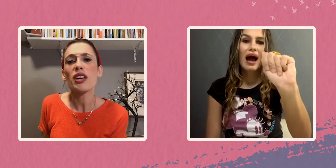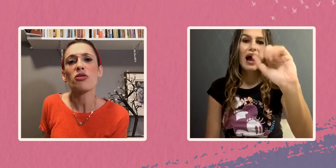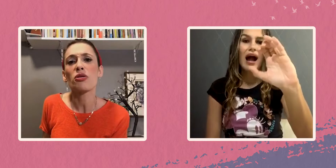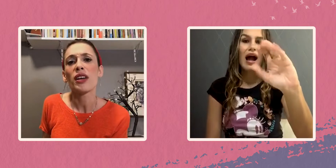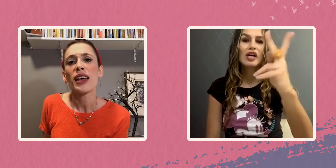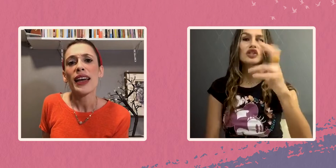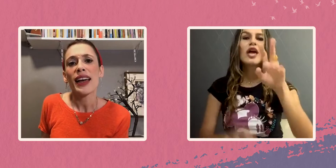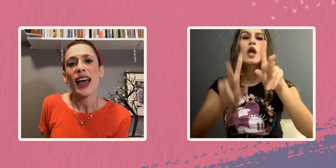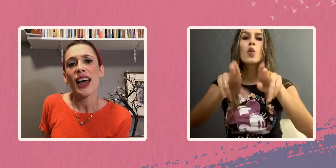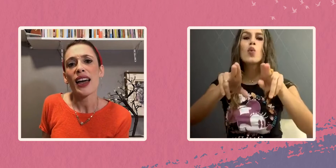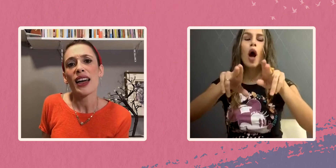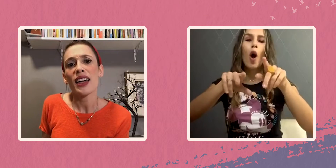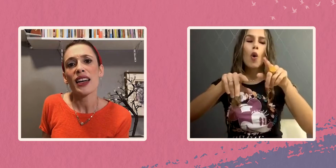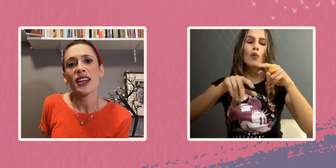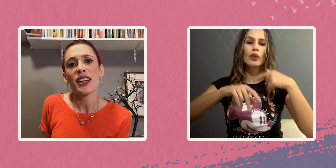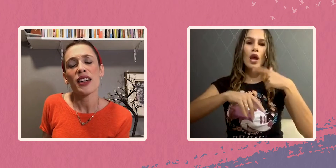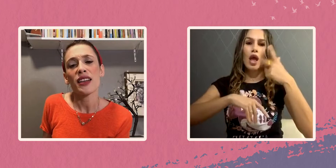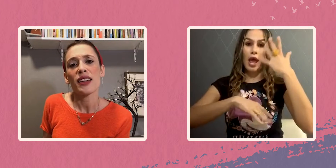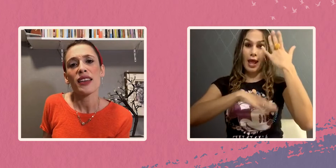Não